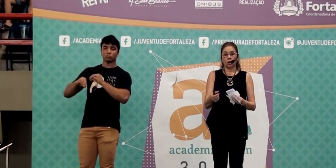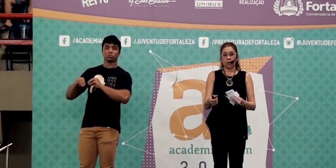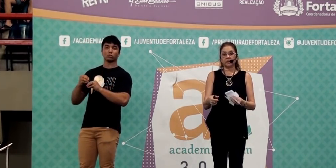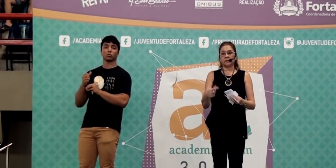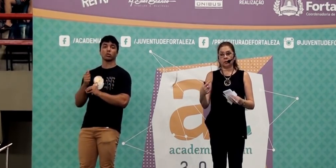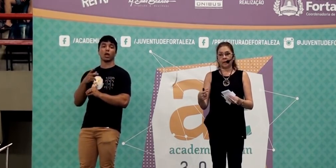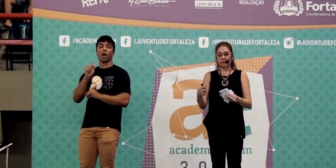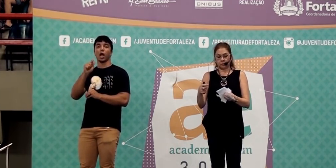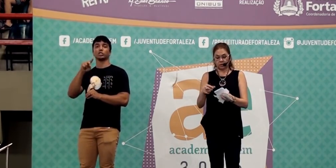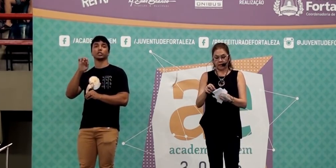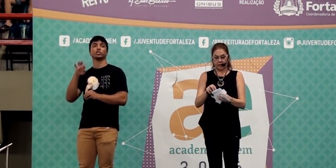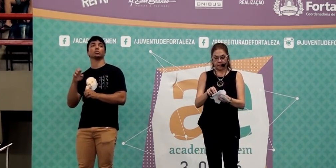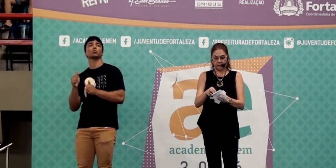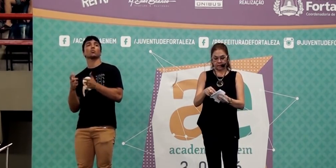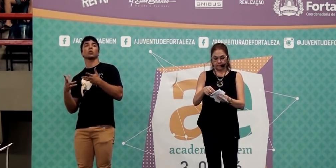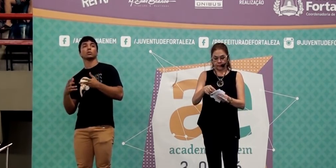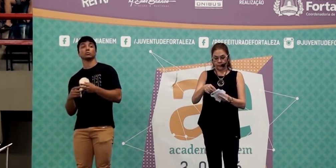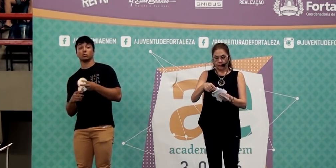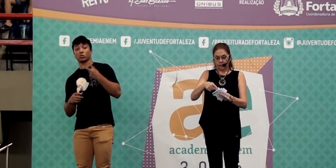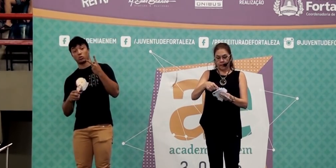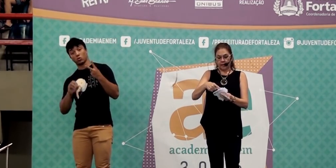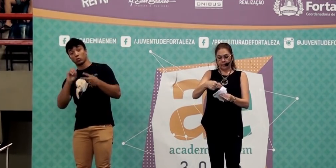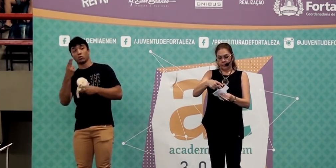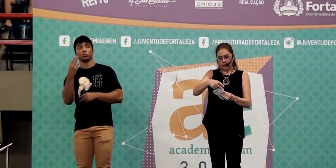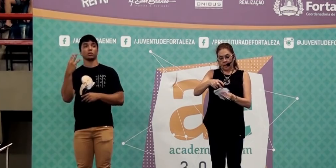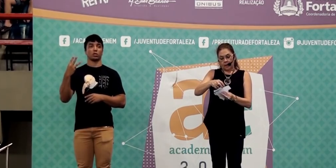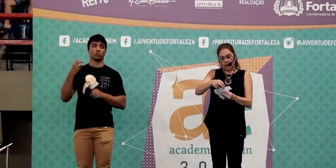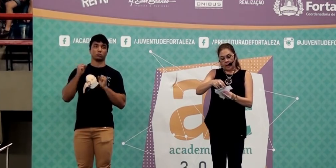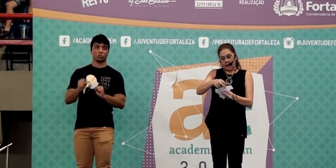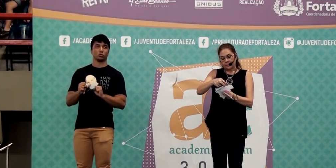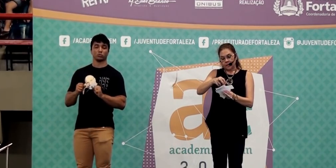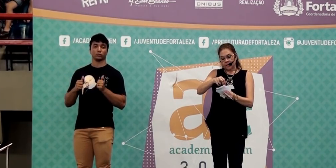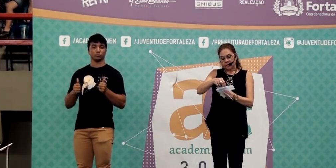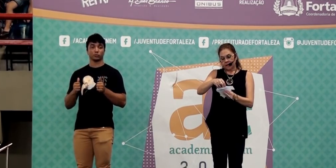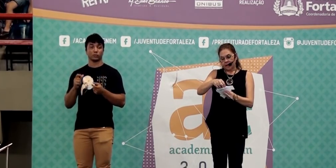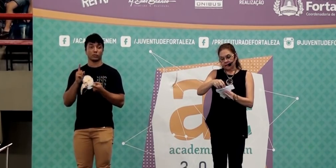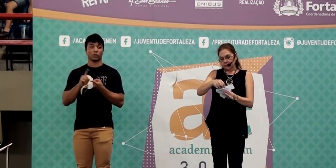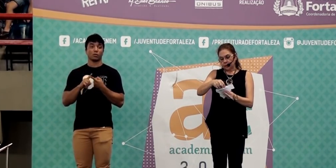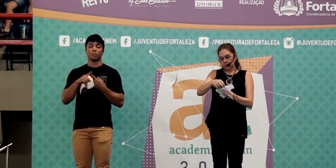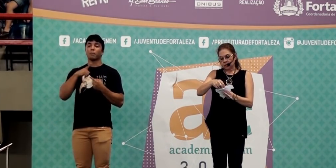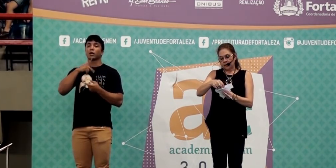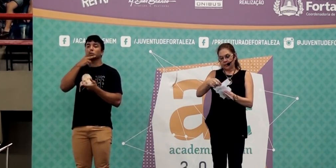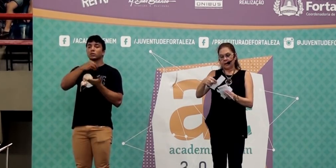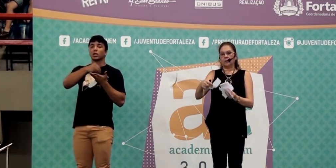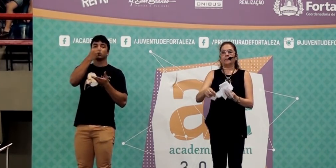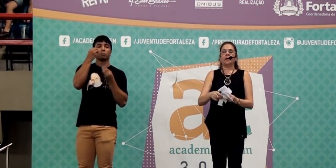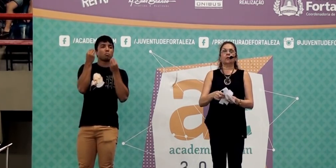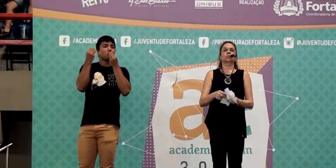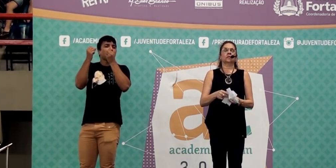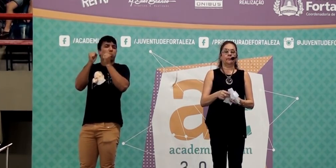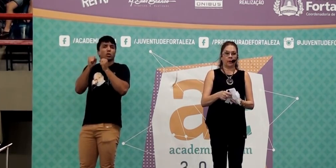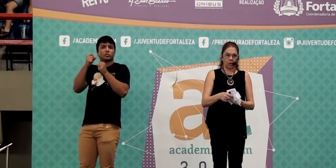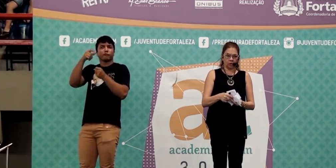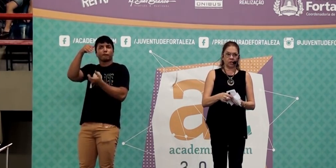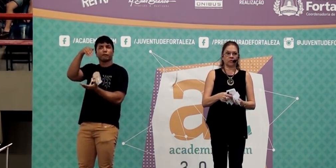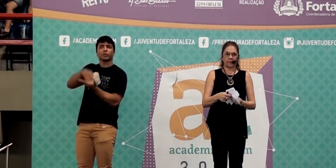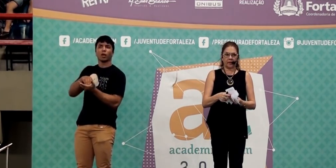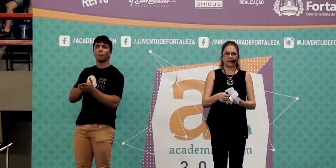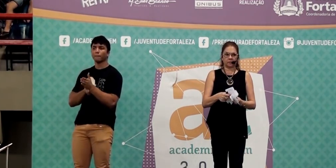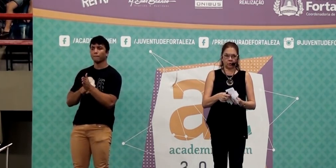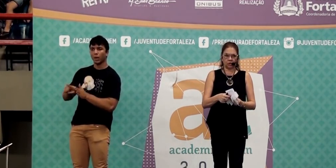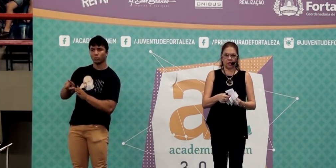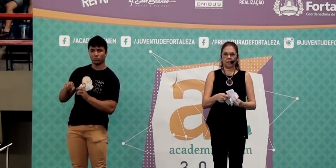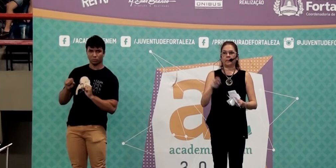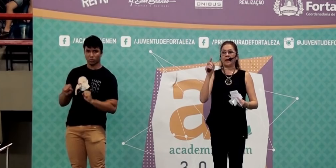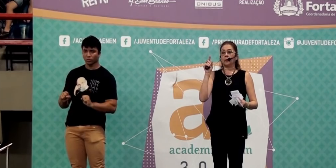respondi 2 e no máximo 3. Tá? A minha tese pode terminar com a pergunta? Pode, eu